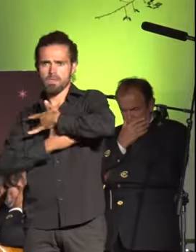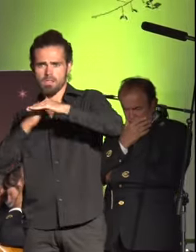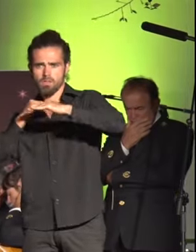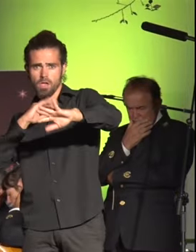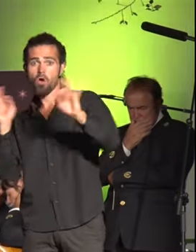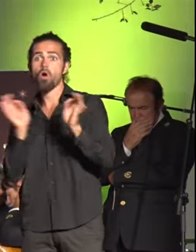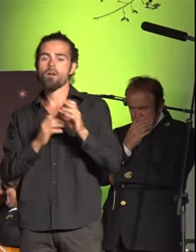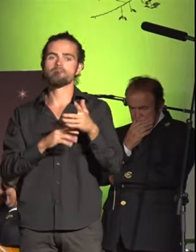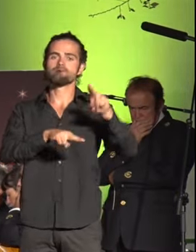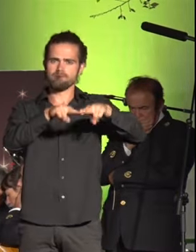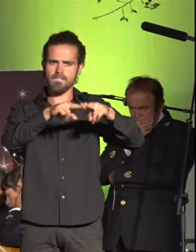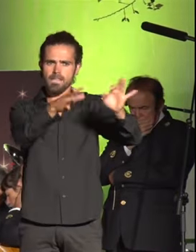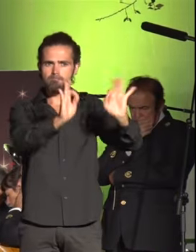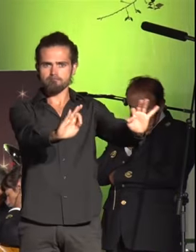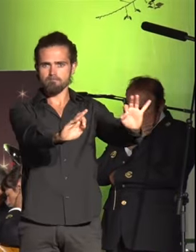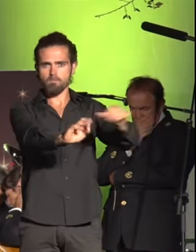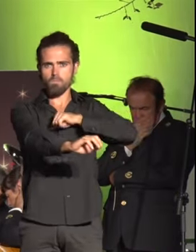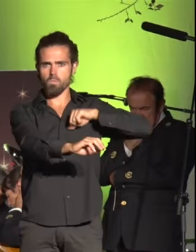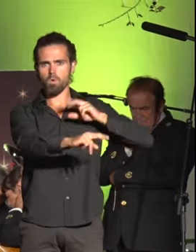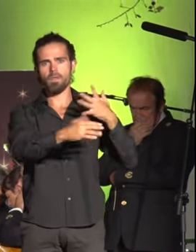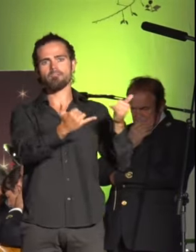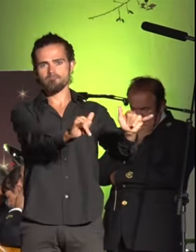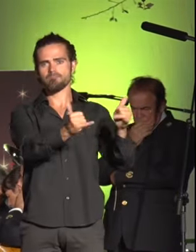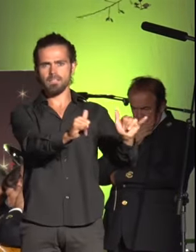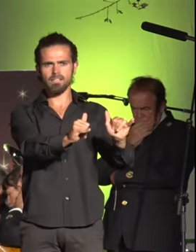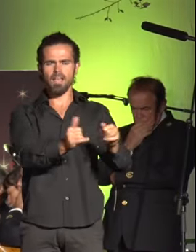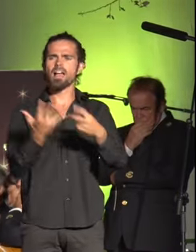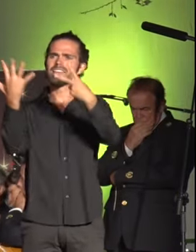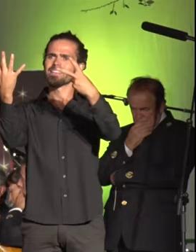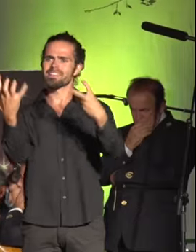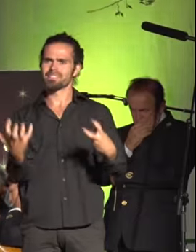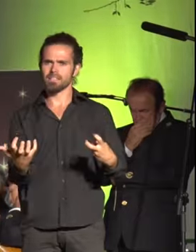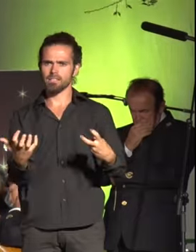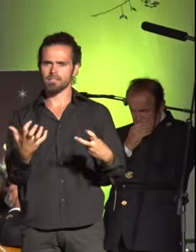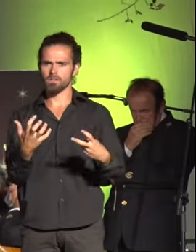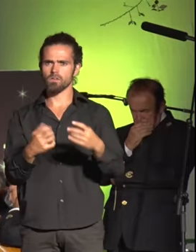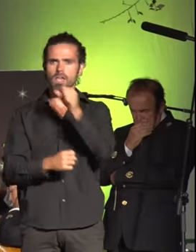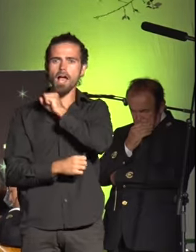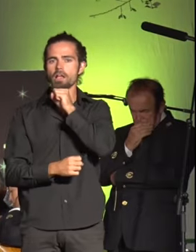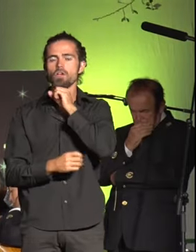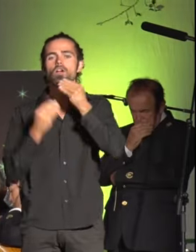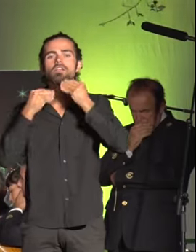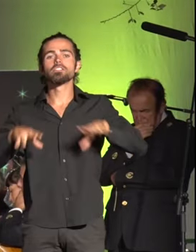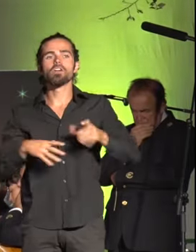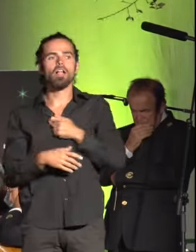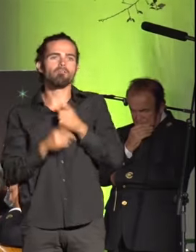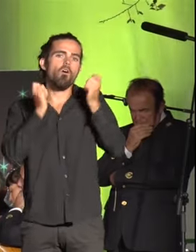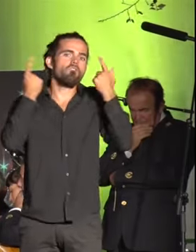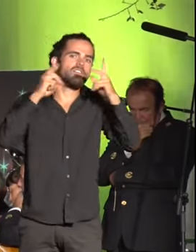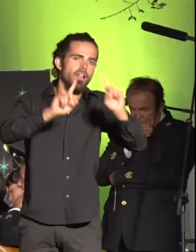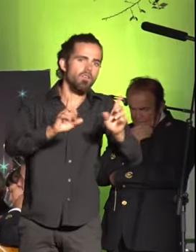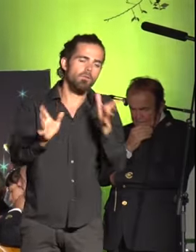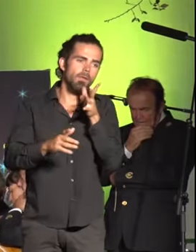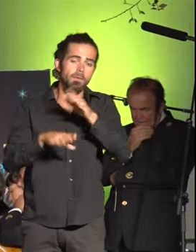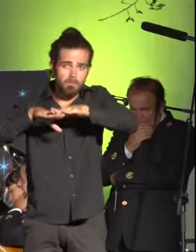feria. Más de 700 años de historia, podríamos decir, extraoficial, que me perdonen los entendidos por decirlo de alguna